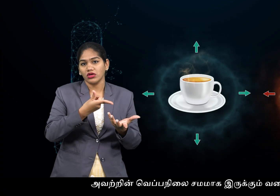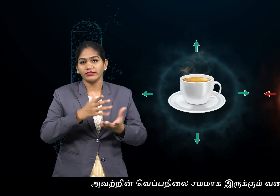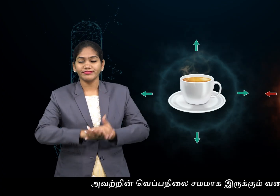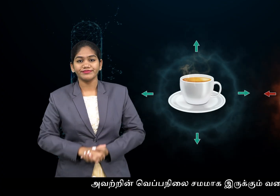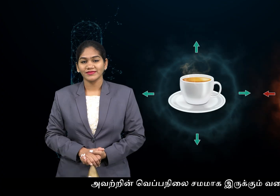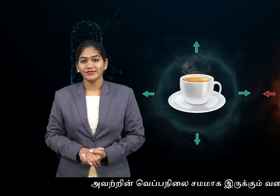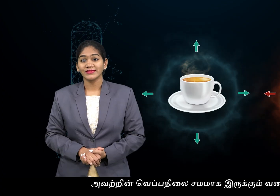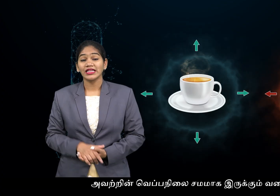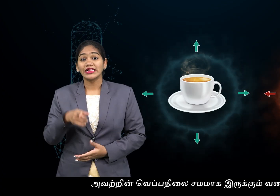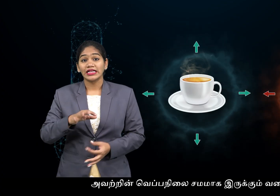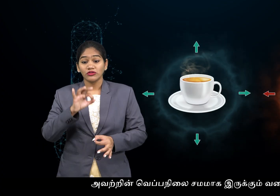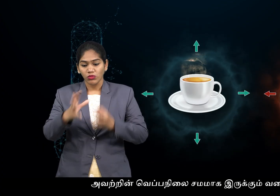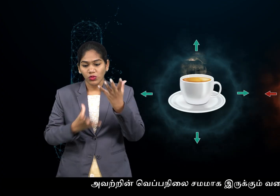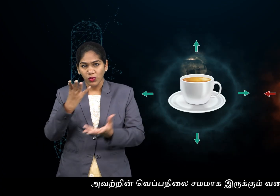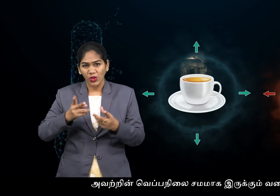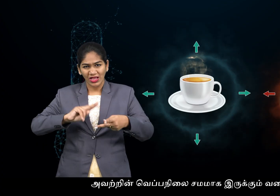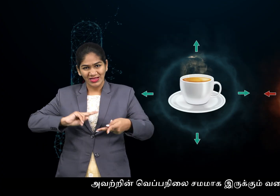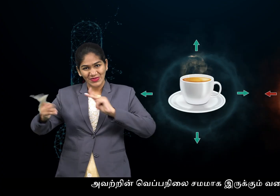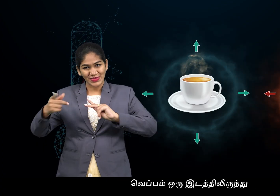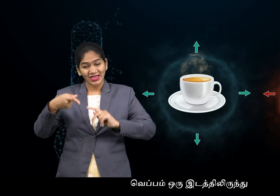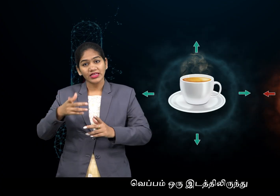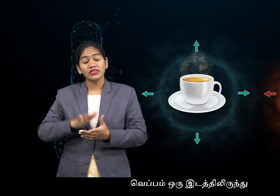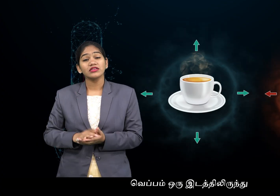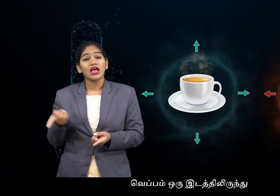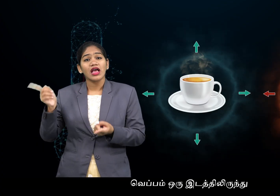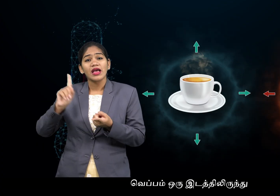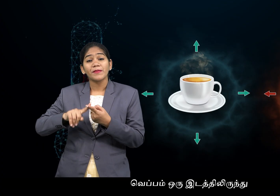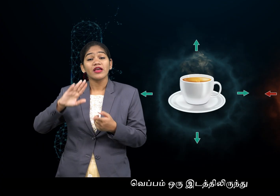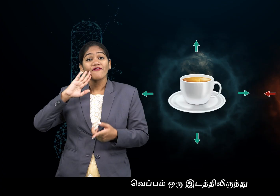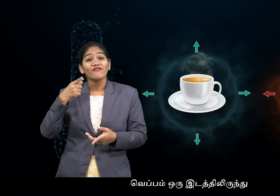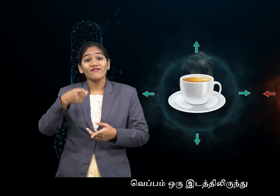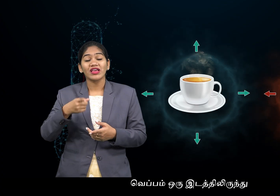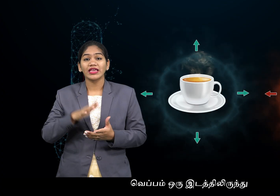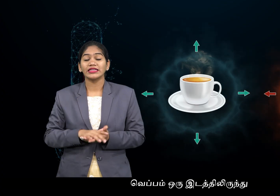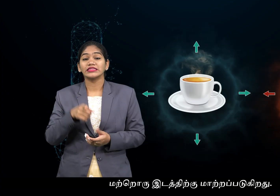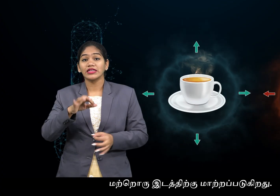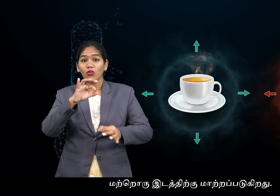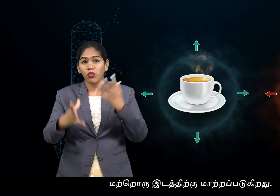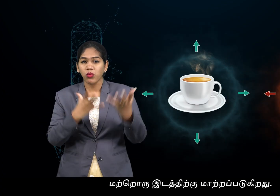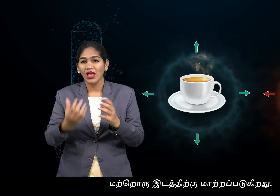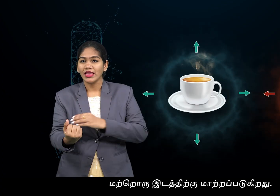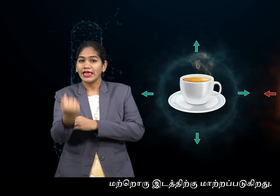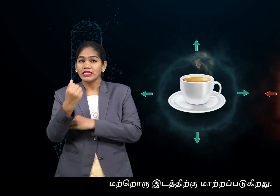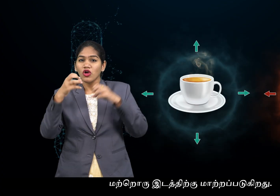அவற்றின் வெப்பநிலை சமமாக இருக்கும் வரை வெப்பம் ஒரு இடத்திலிருந்து மற்றொரு இடத்திற்கு